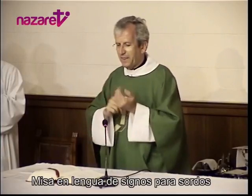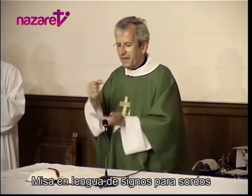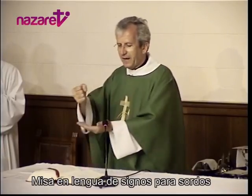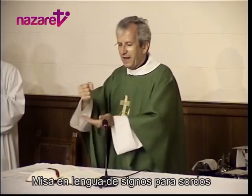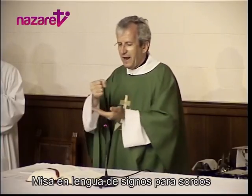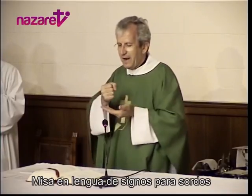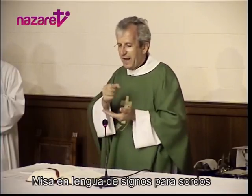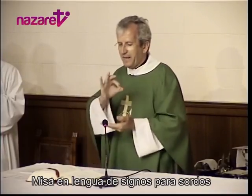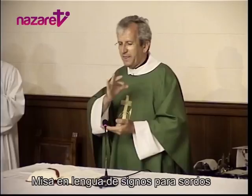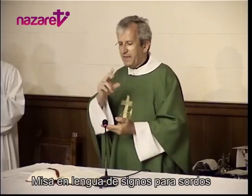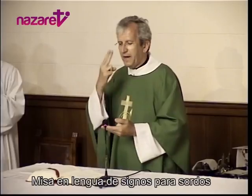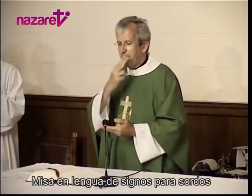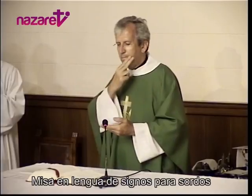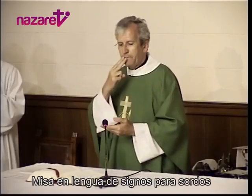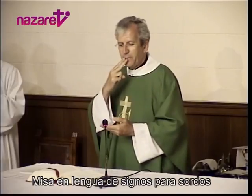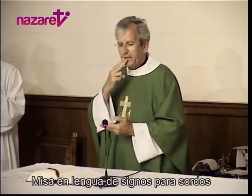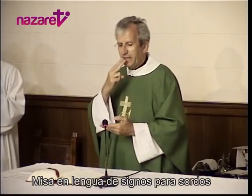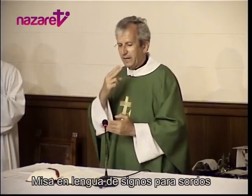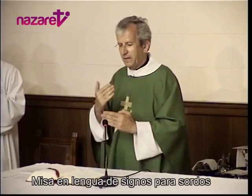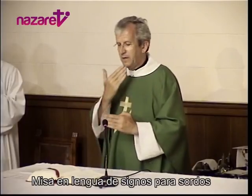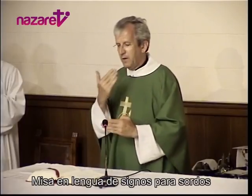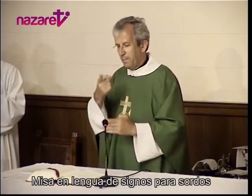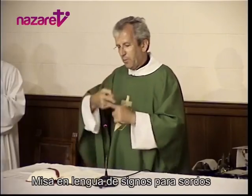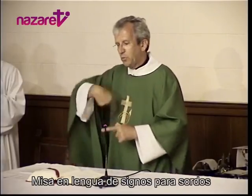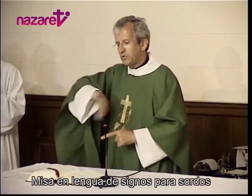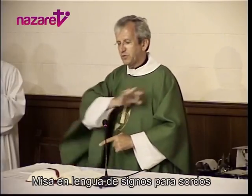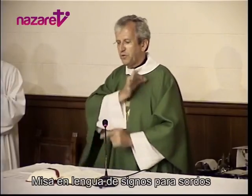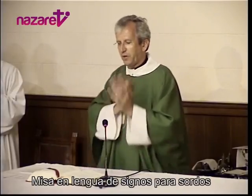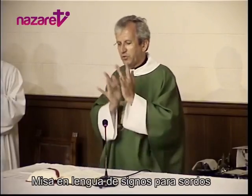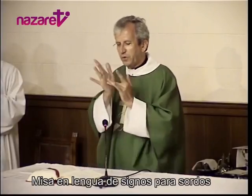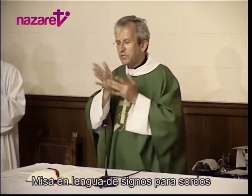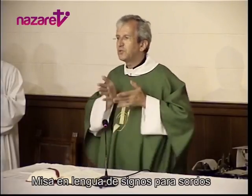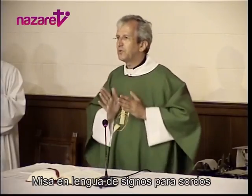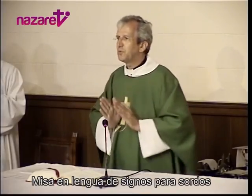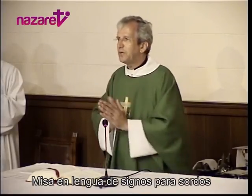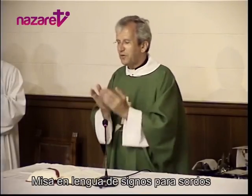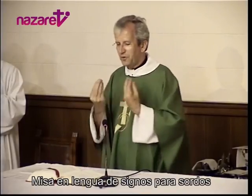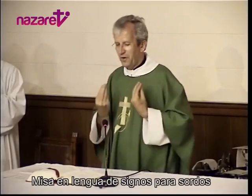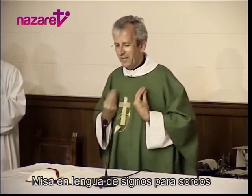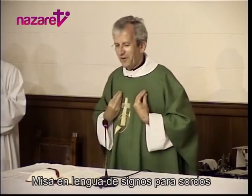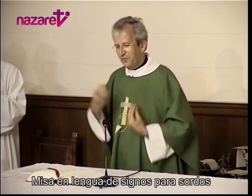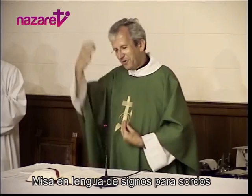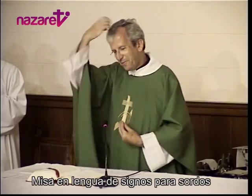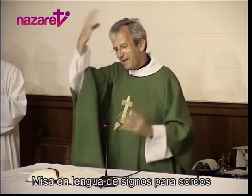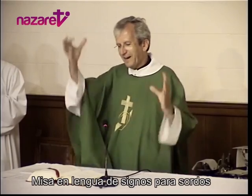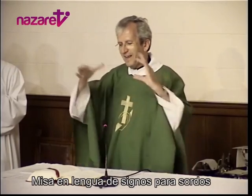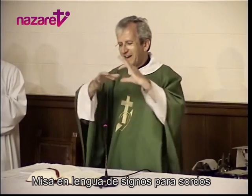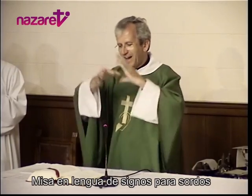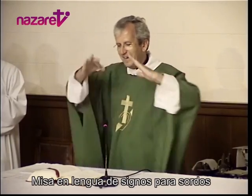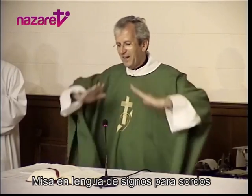alcanzar la herencia prometida. Por nuestro Señor Jesucristo, tu Hijo, que contigo vive y reina en la